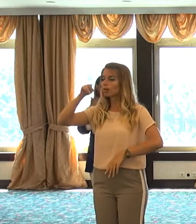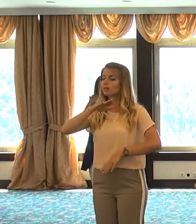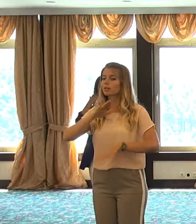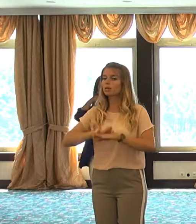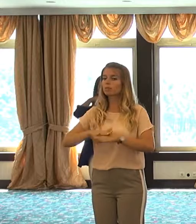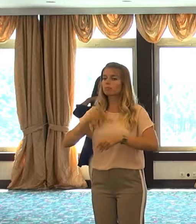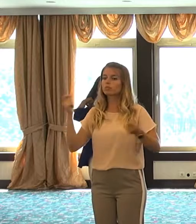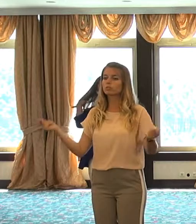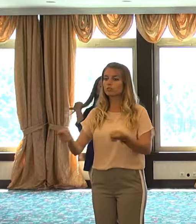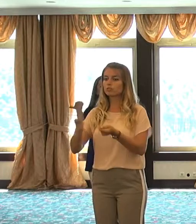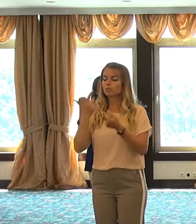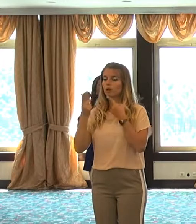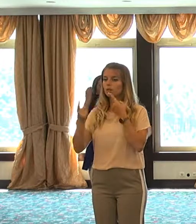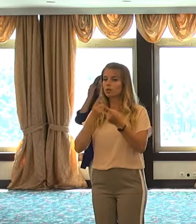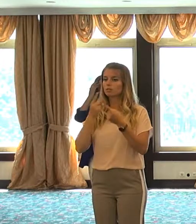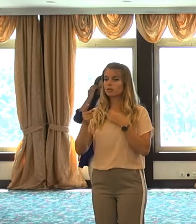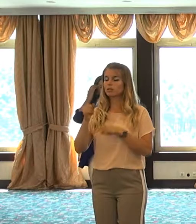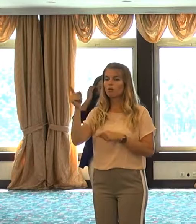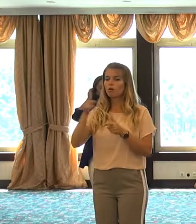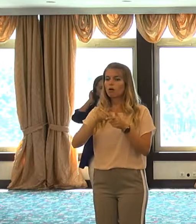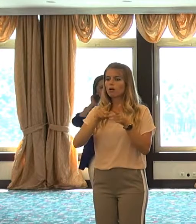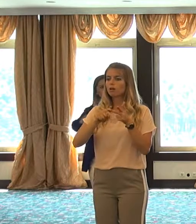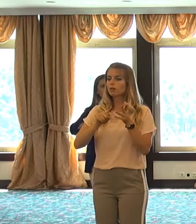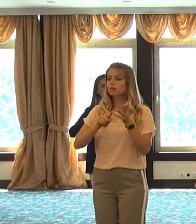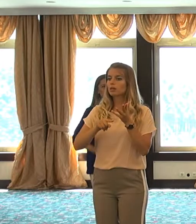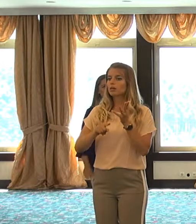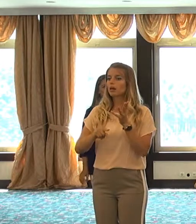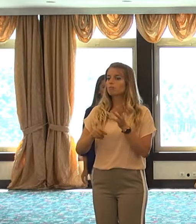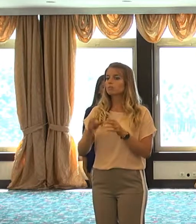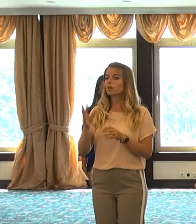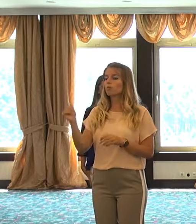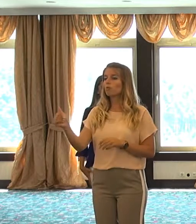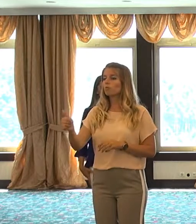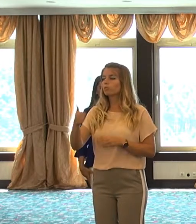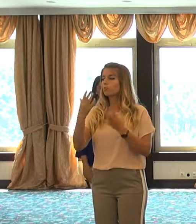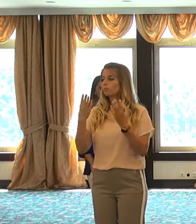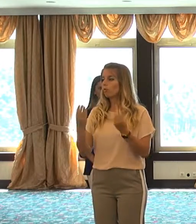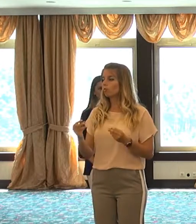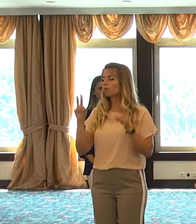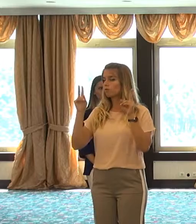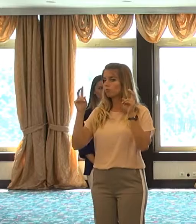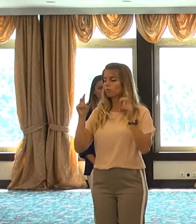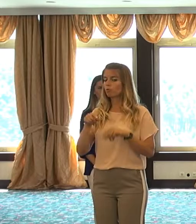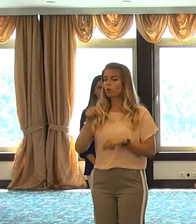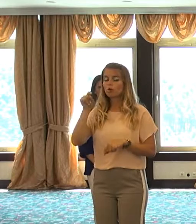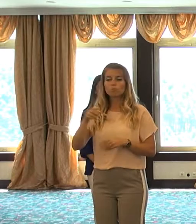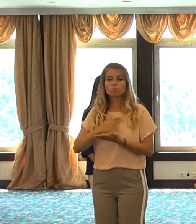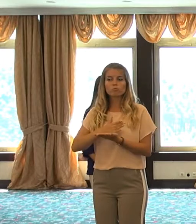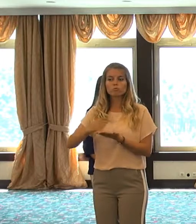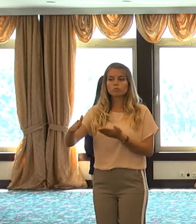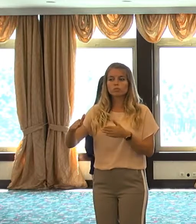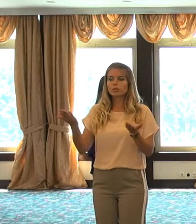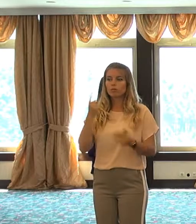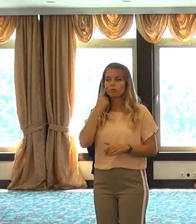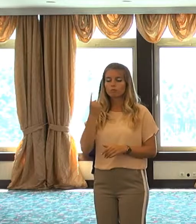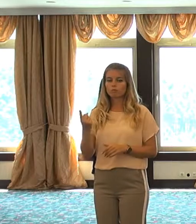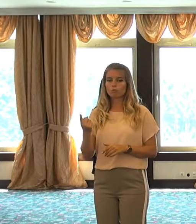anlattı. Bunlar aslında o rakamsal gelişim gelinen noktanın önemli bir unsuruydu. Bu süreçte şunu